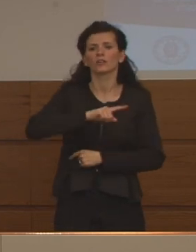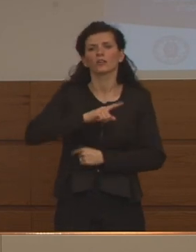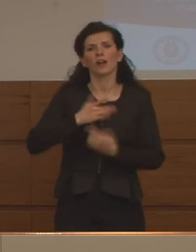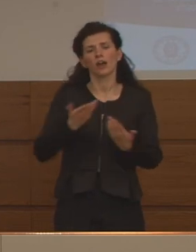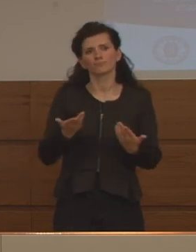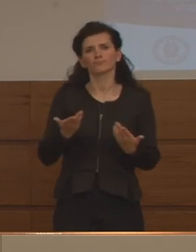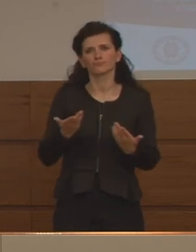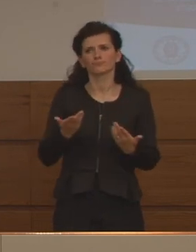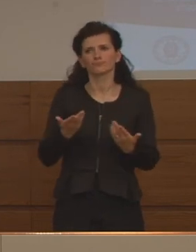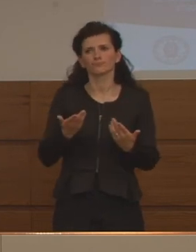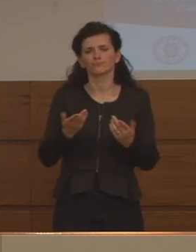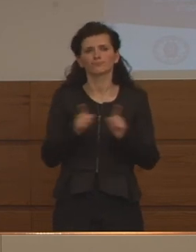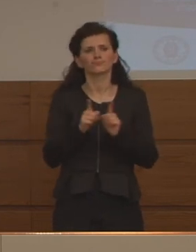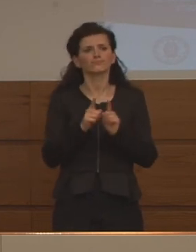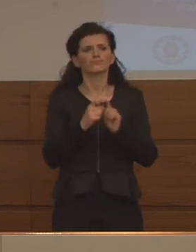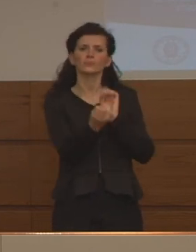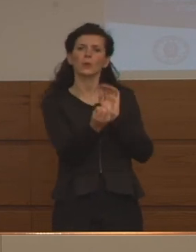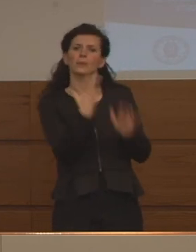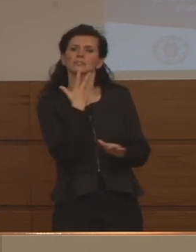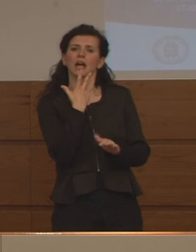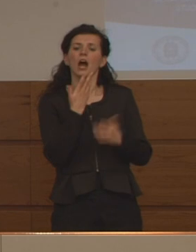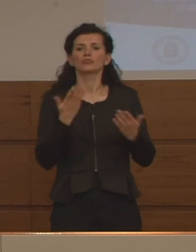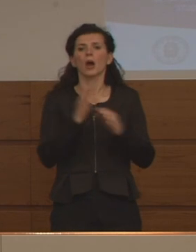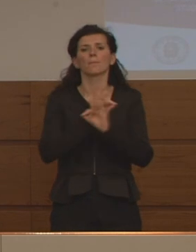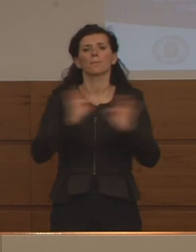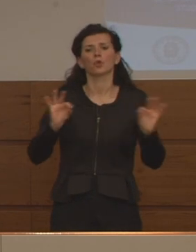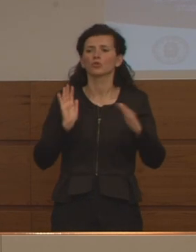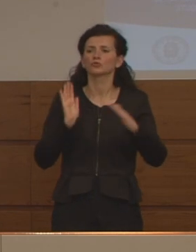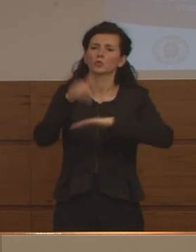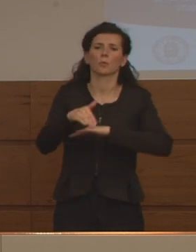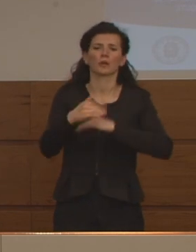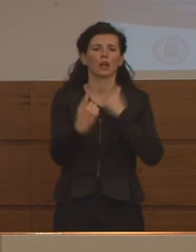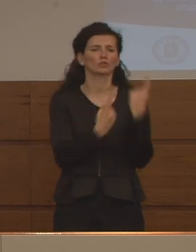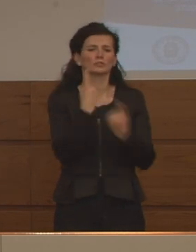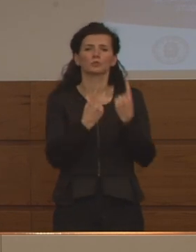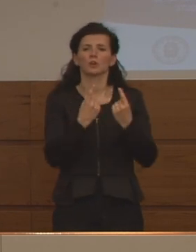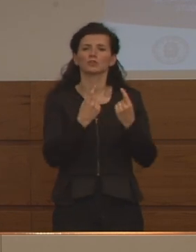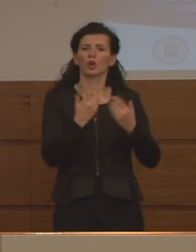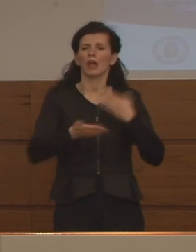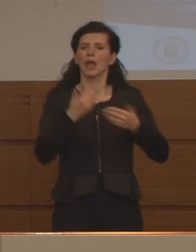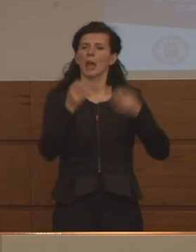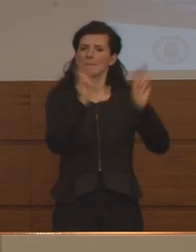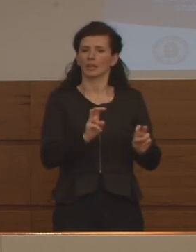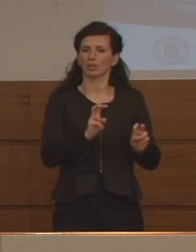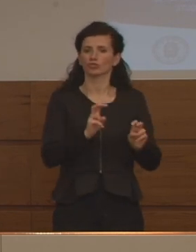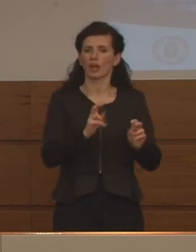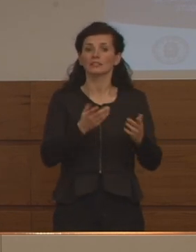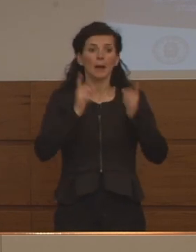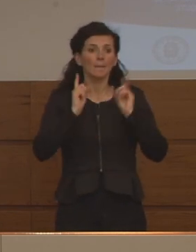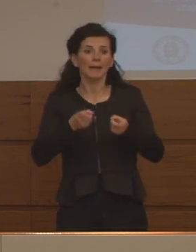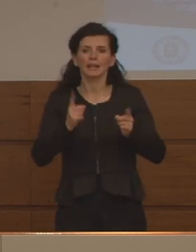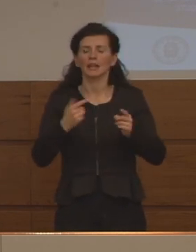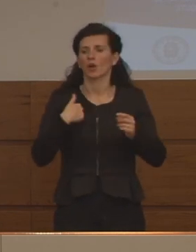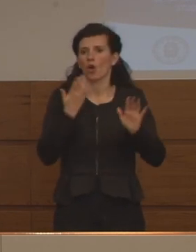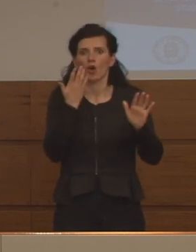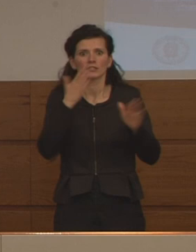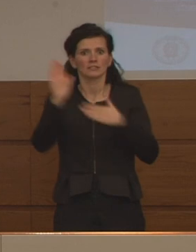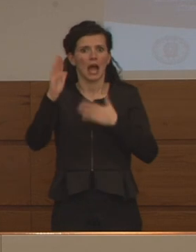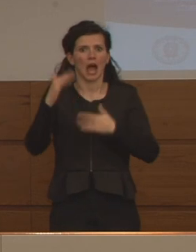che ormai abbiamo superato la fase critica il pericolo è scampato non abbiamo scampato proprio